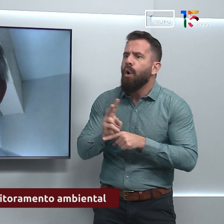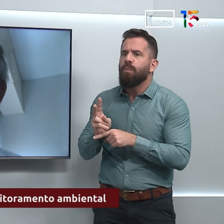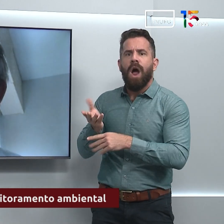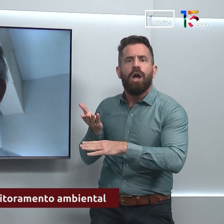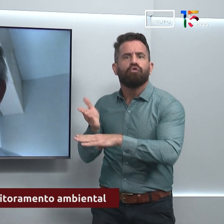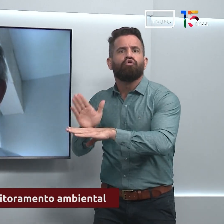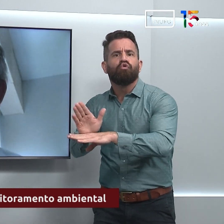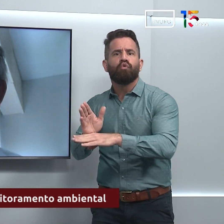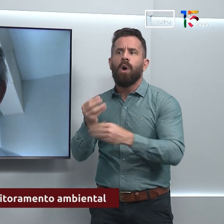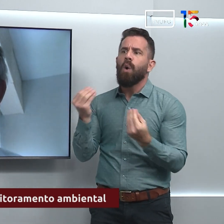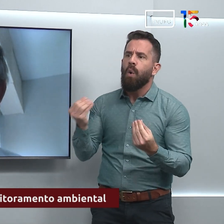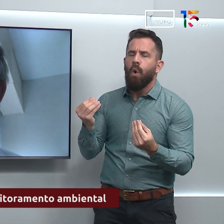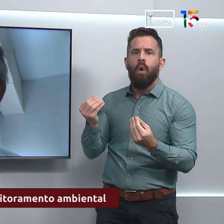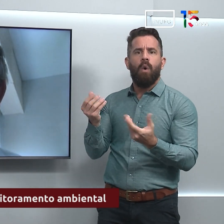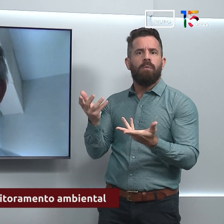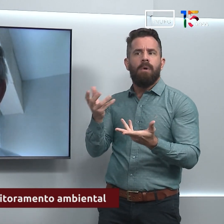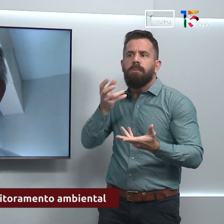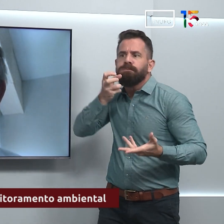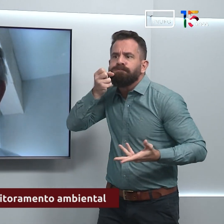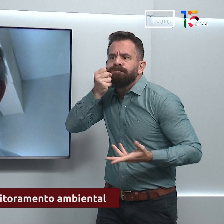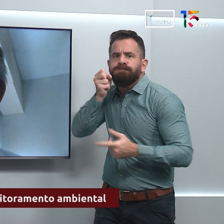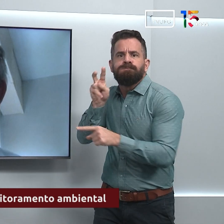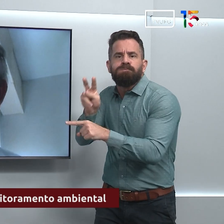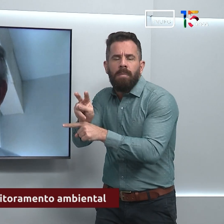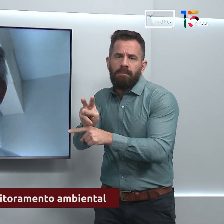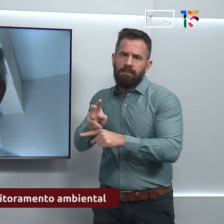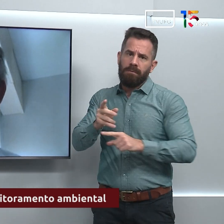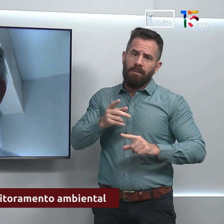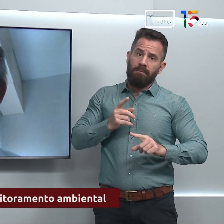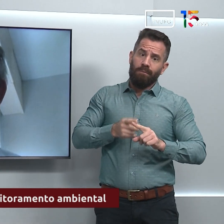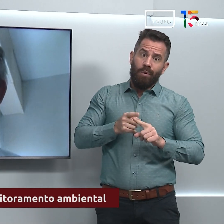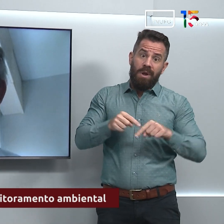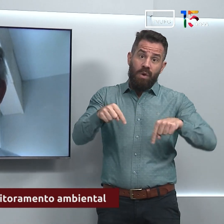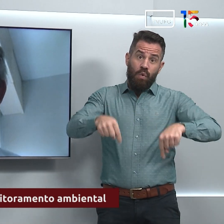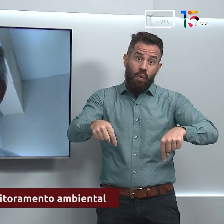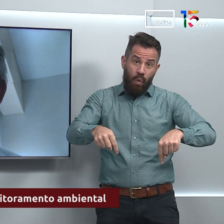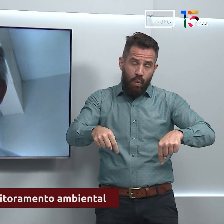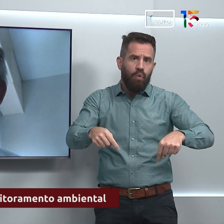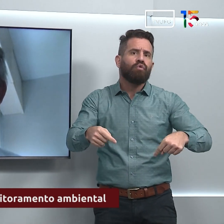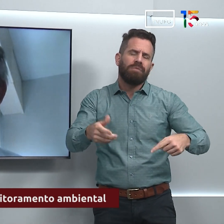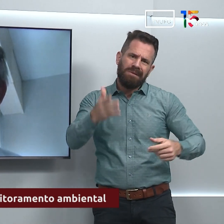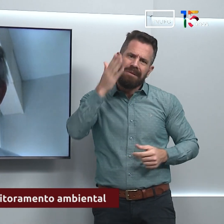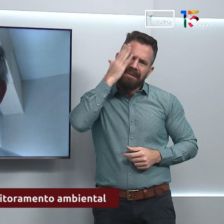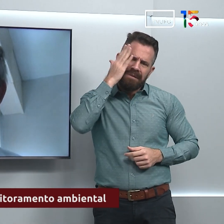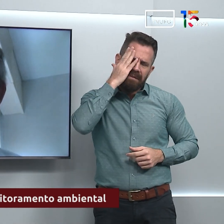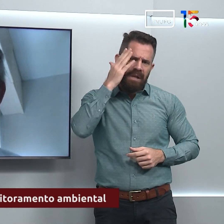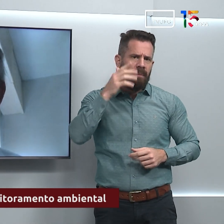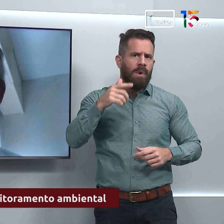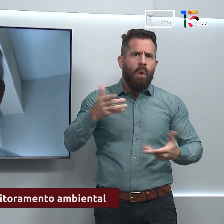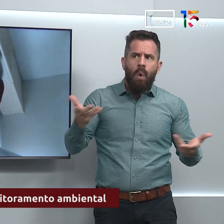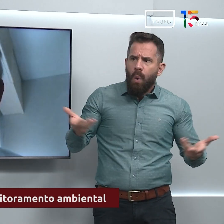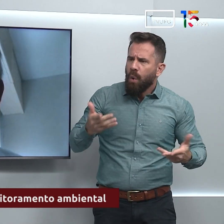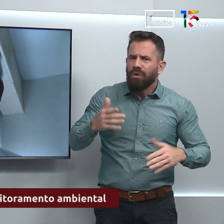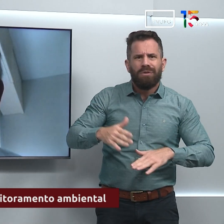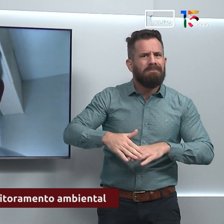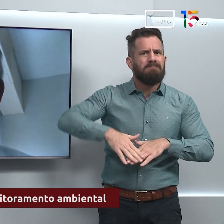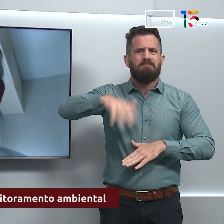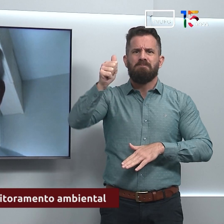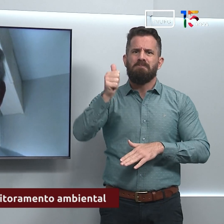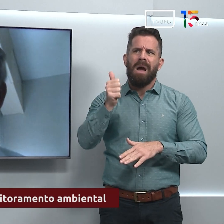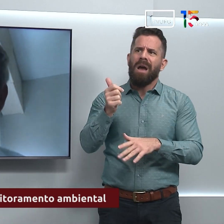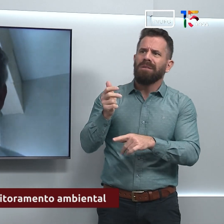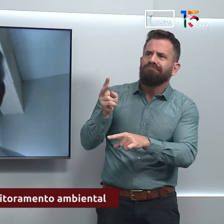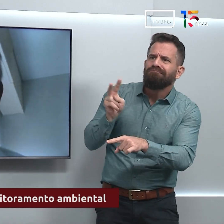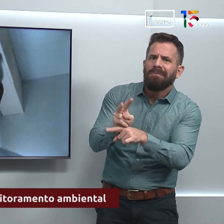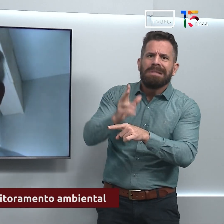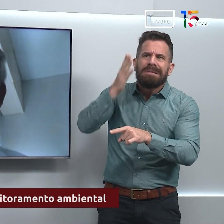para relembrar um pouquinho, hoje em dia a gente tem muito poder, muito melhor de previsão do clima do que tinha antigamente. Por